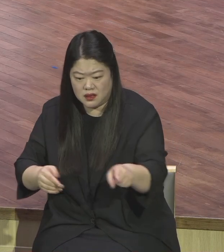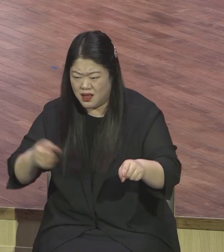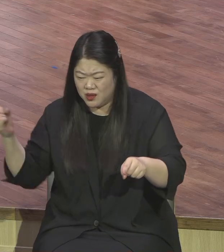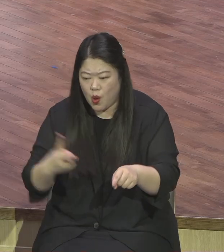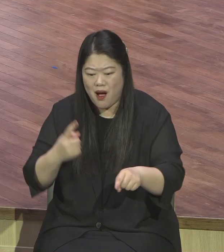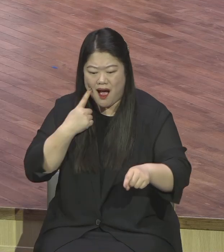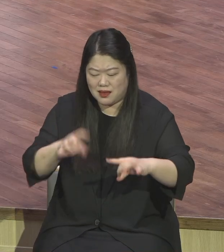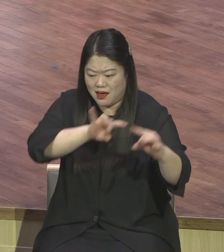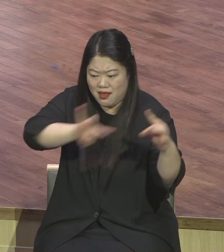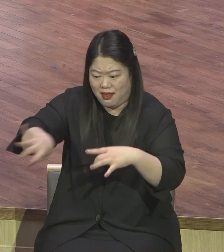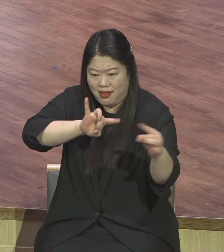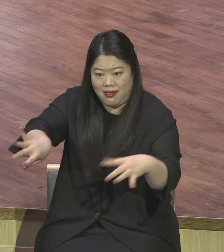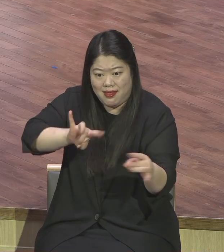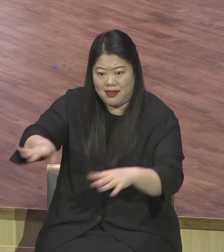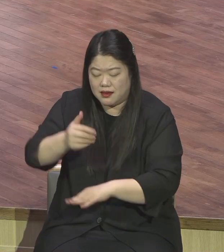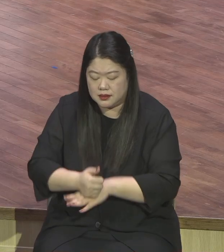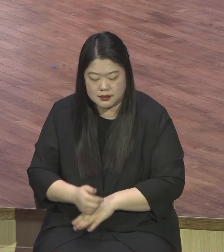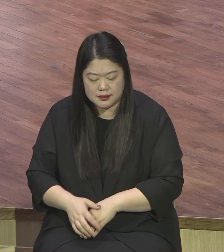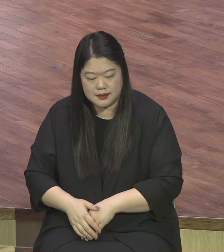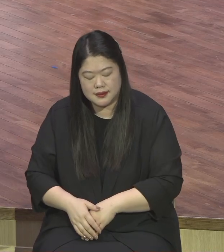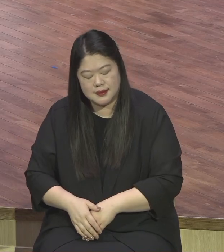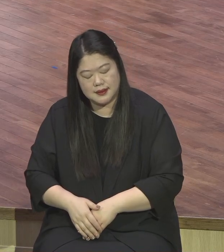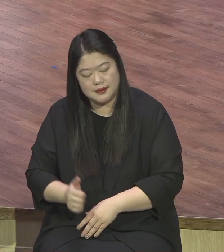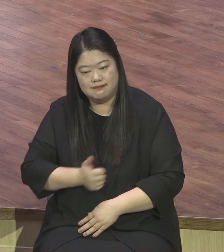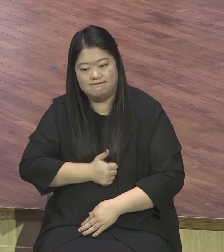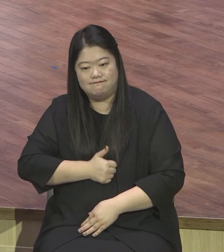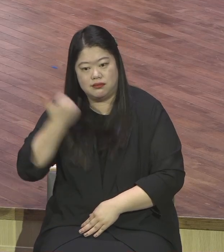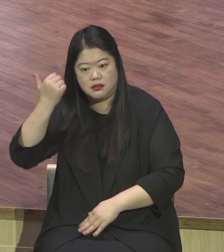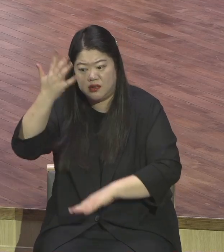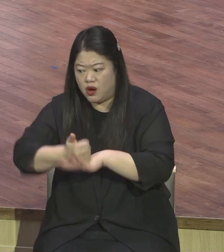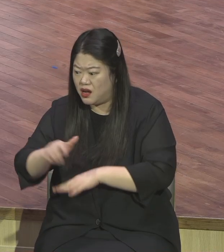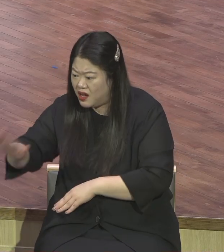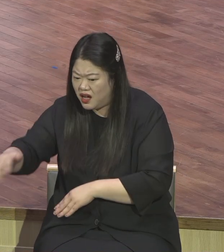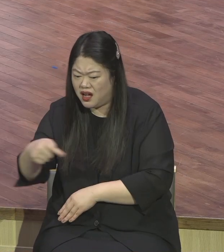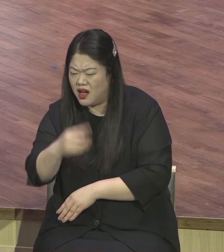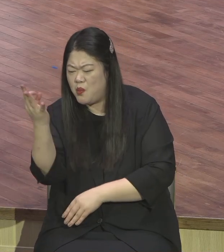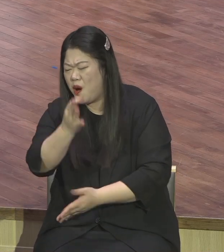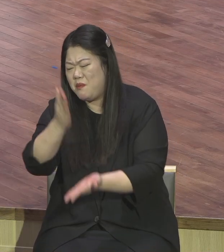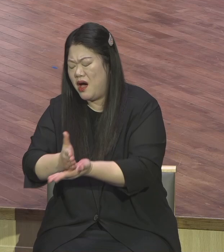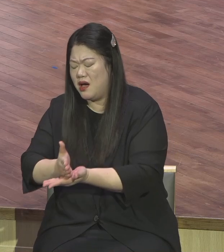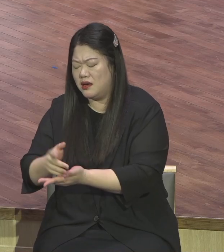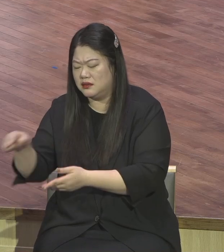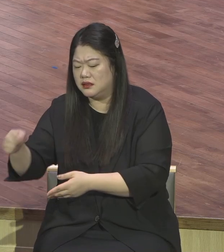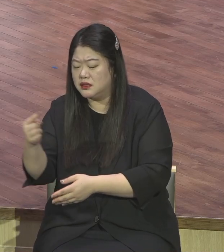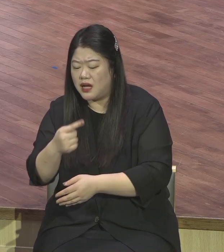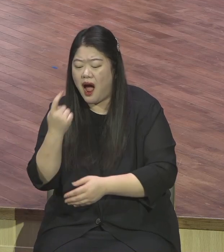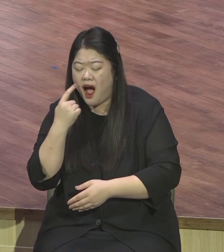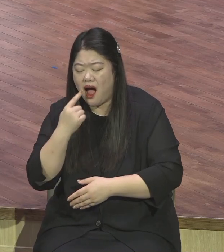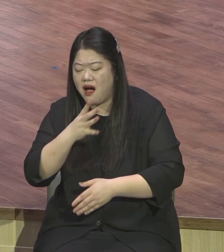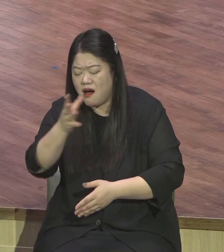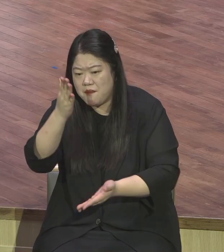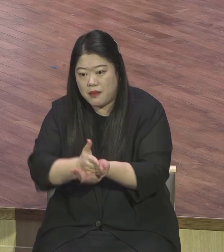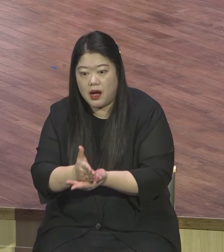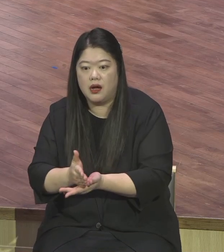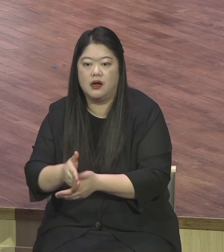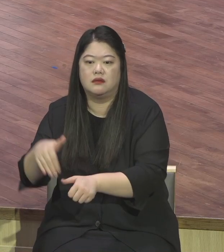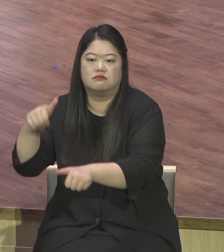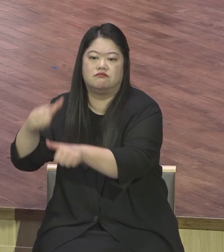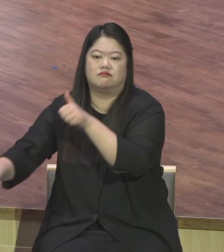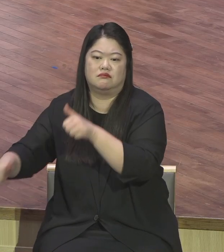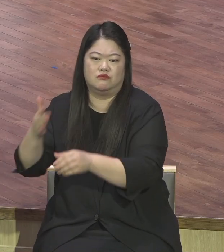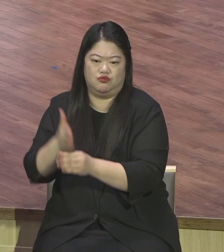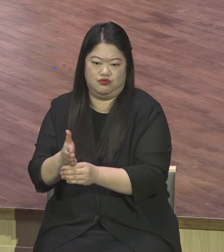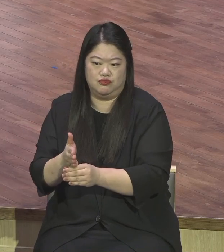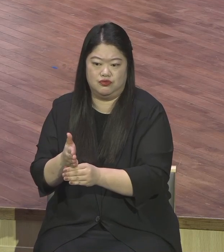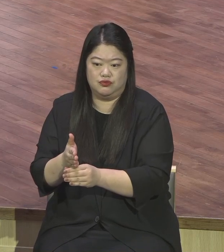말이에요. 여러분이 지금 복음 충만한 교회에 있기 때문에 율법의 폐란 것이 어떤